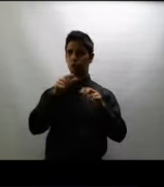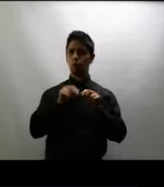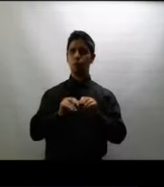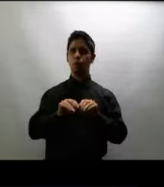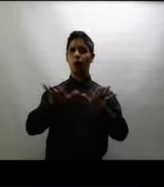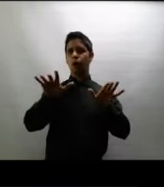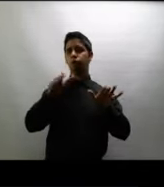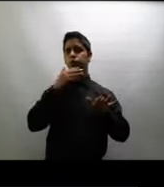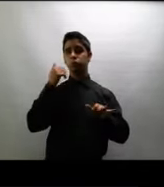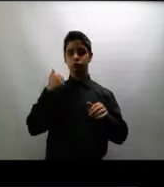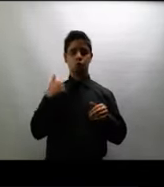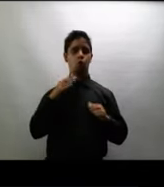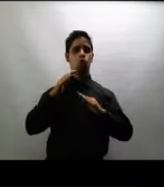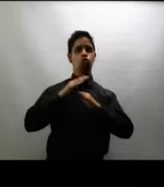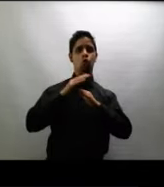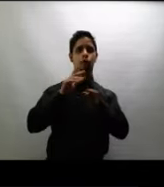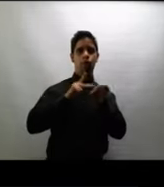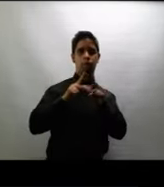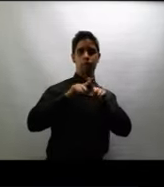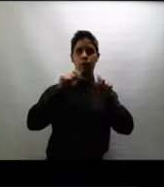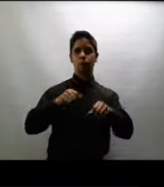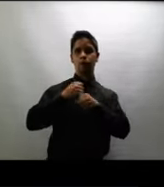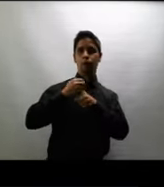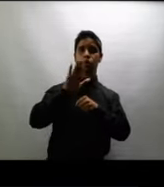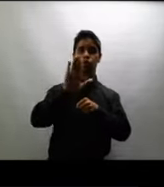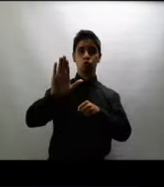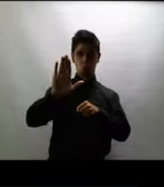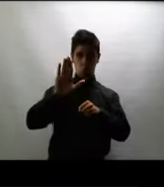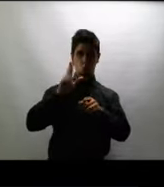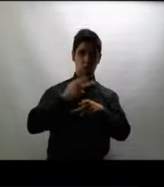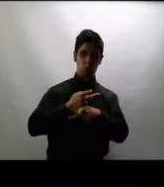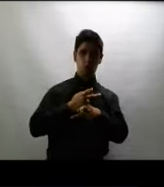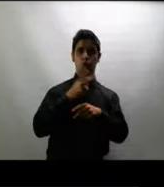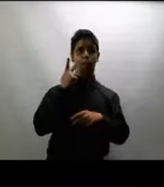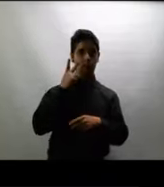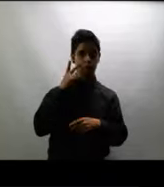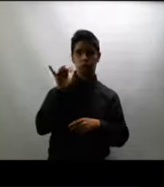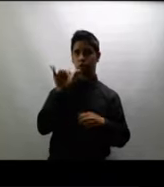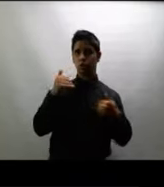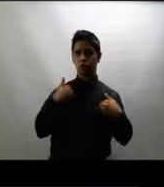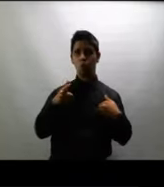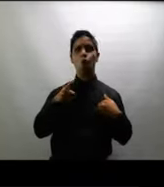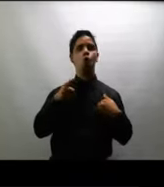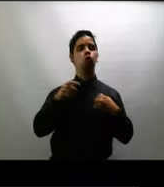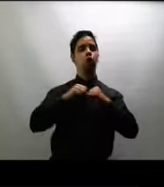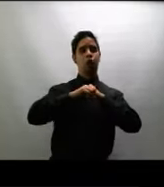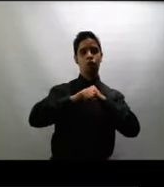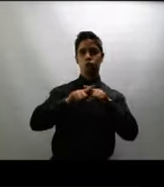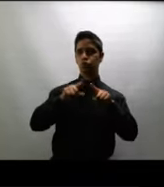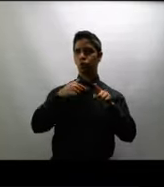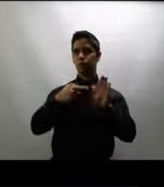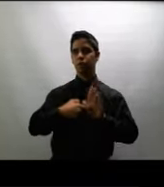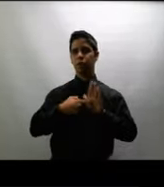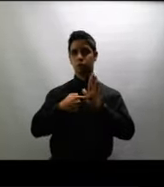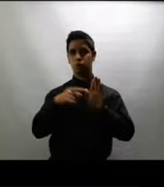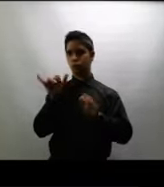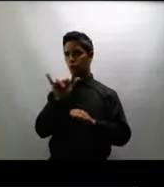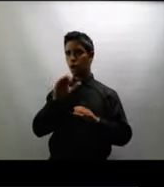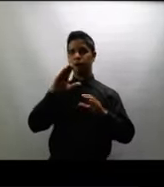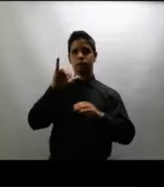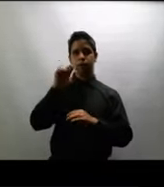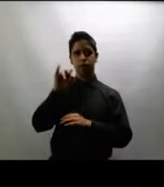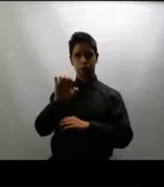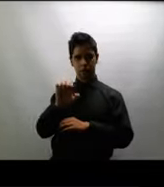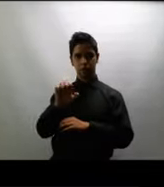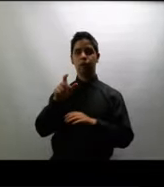contamos con el mejor equipo de profesionales para crear tu producción visual. Hacemos anuncios, presentaciones corporativas, cine, gráficas en